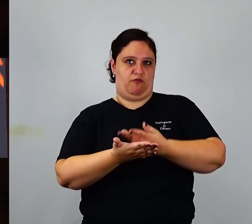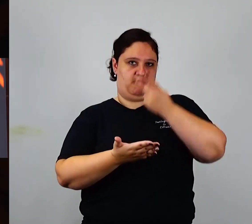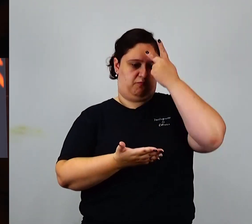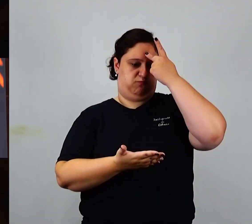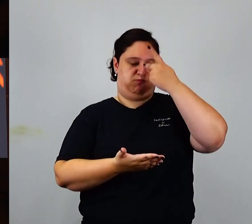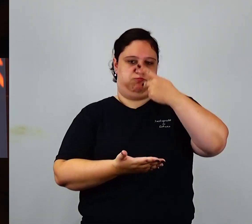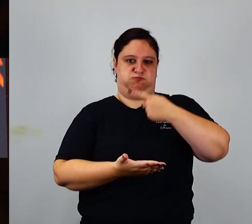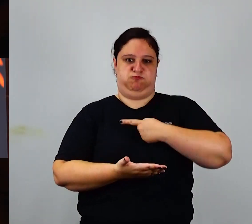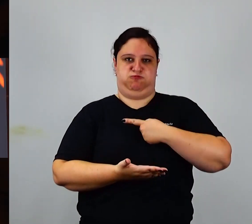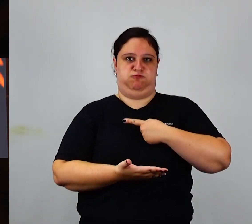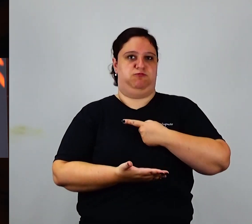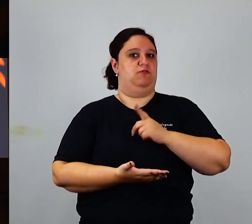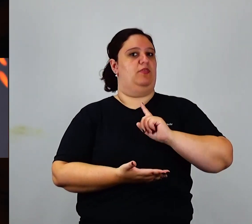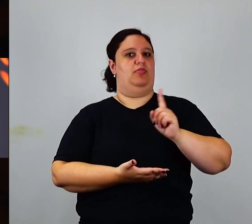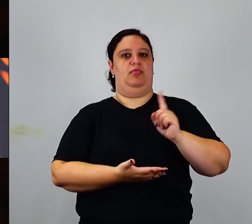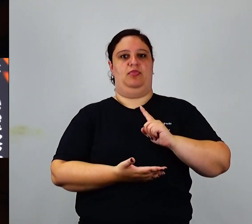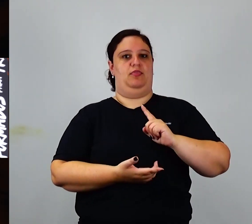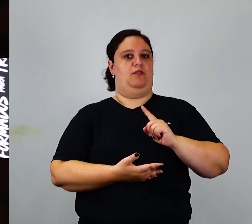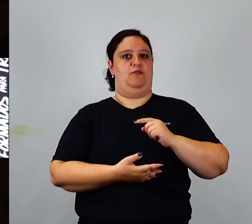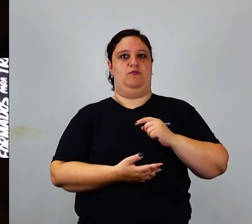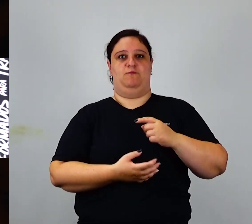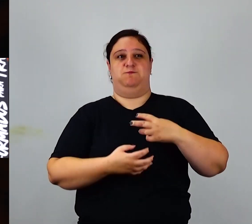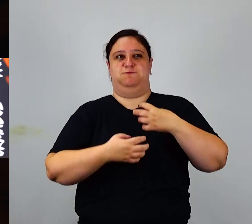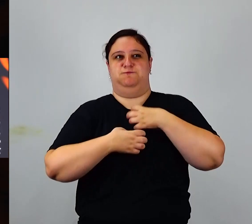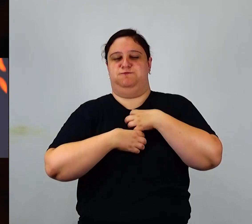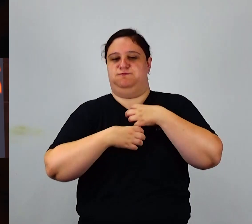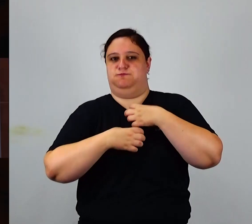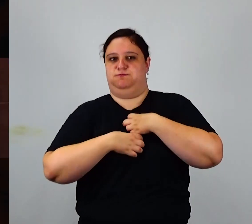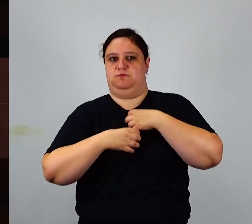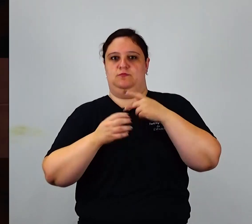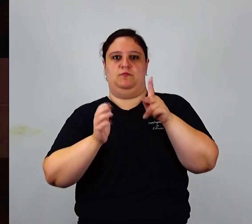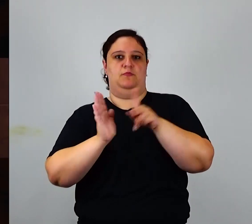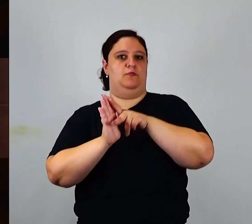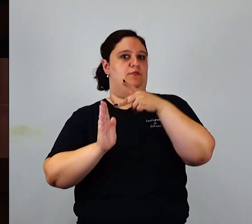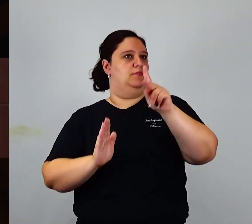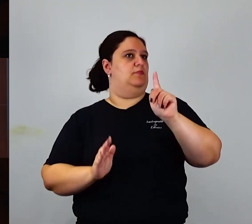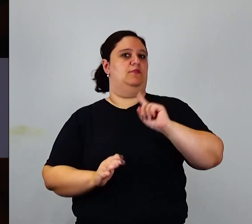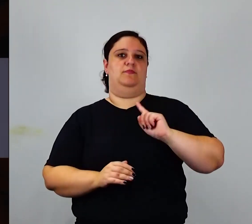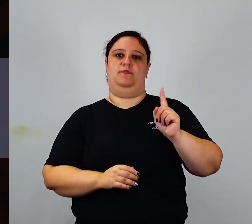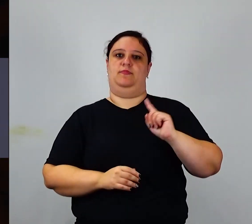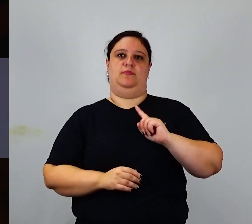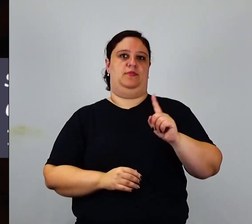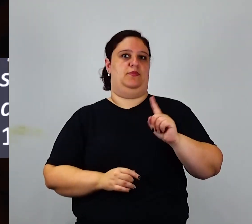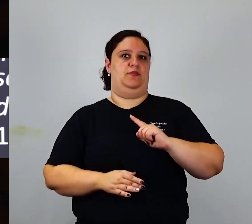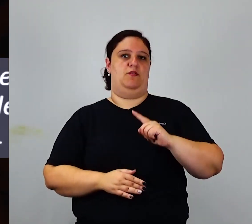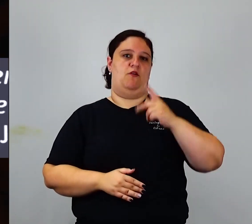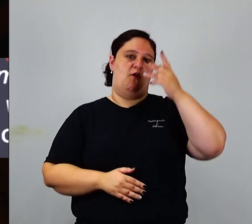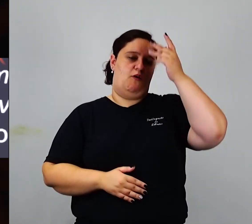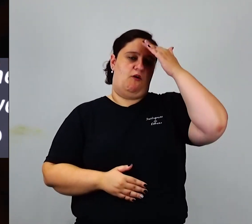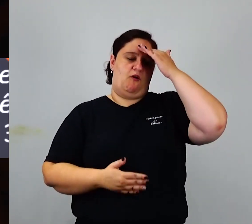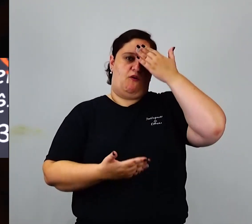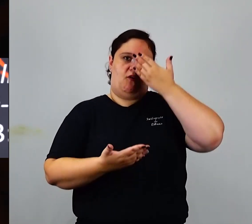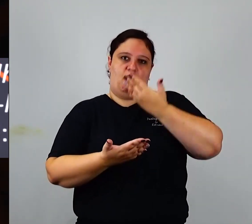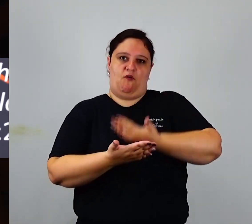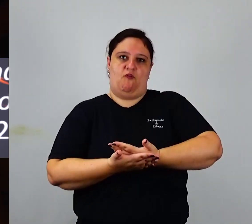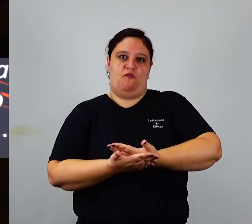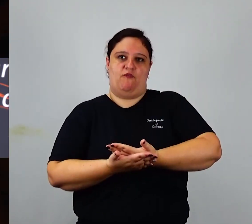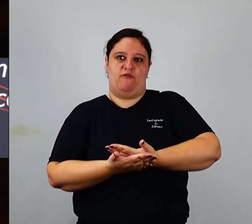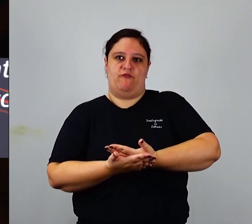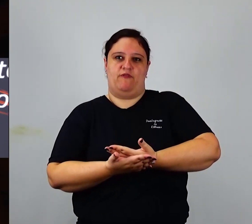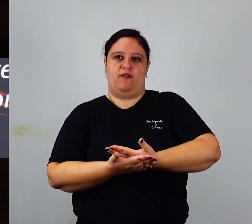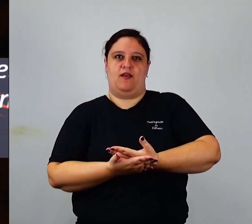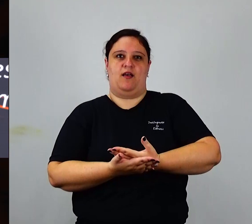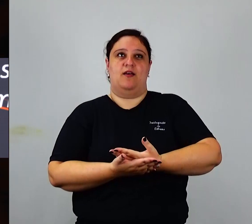seus sentimentos. Não confie no engano da sua carne.